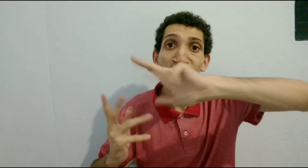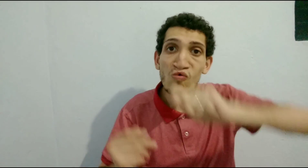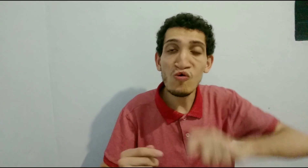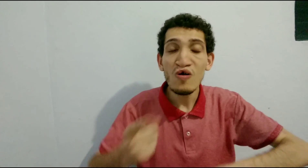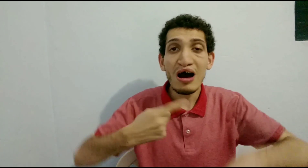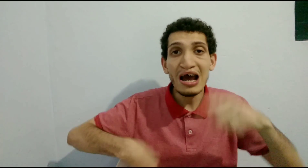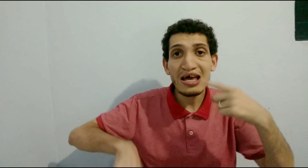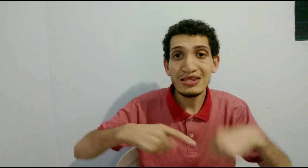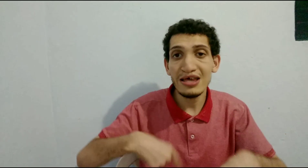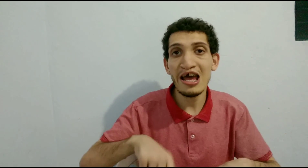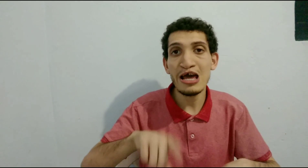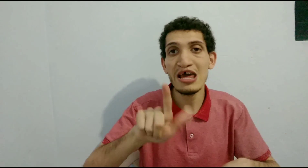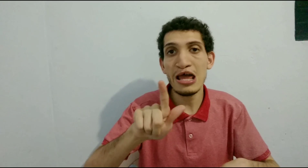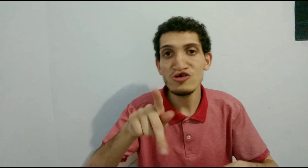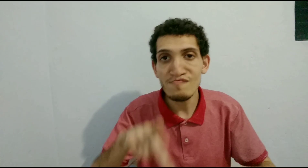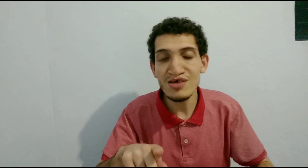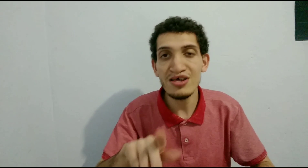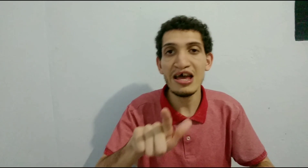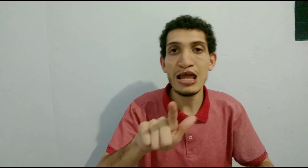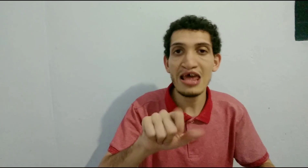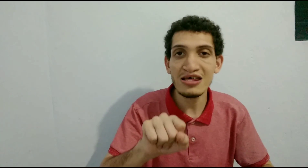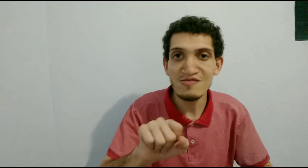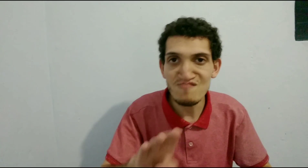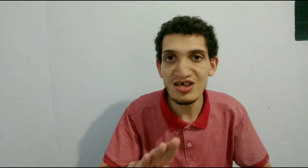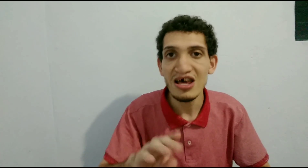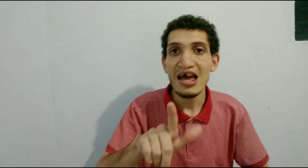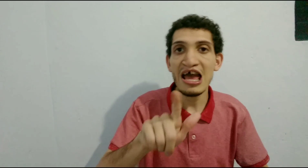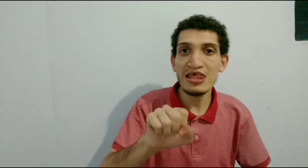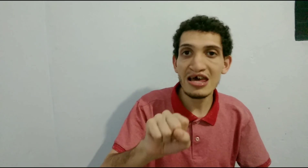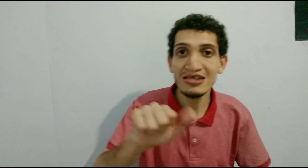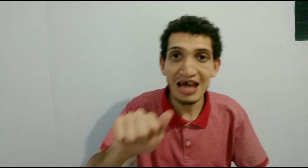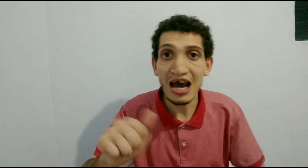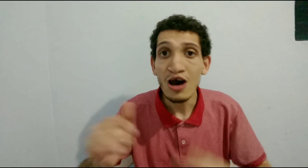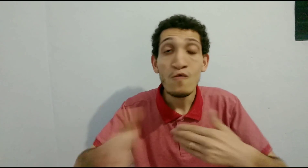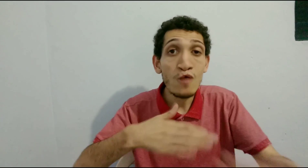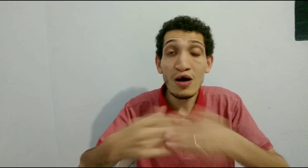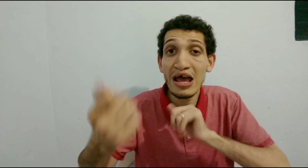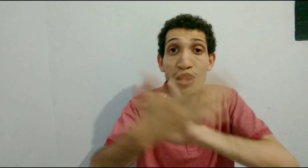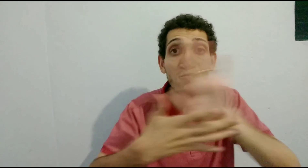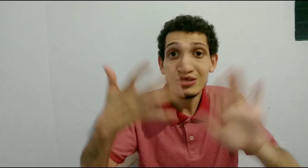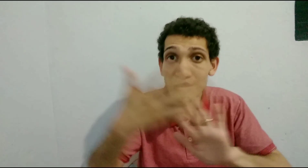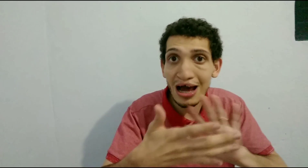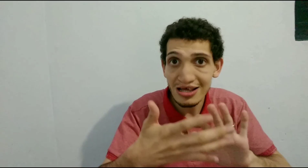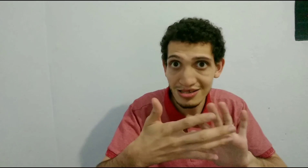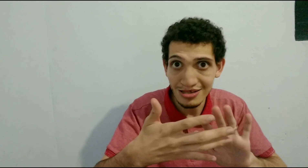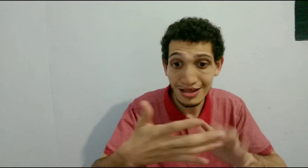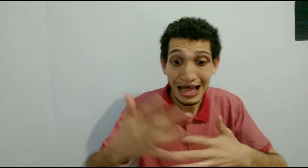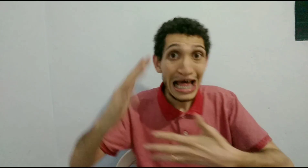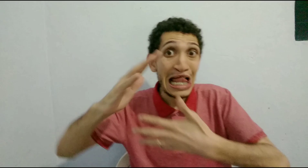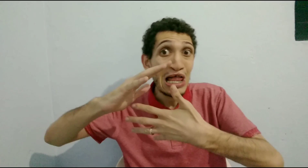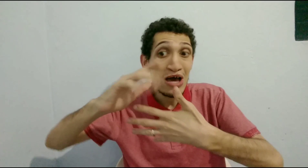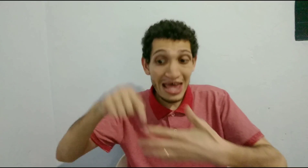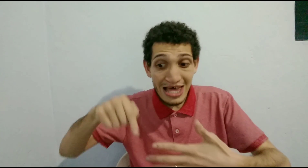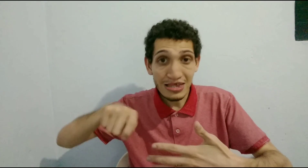todo. ASL, LGT, NSB, NSA, qualquer língua de sinais. Este